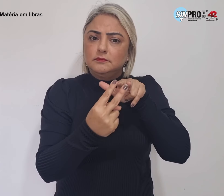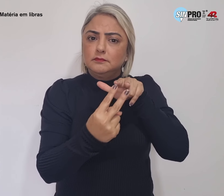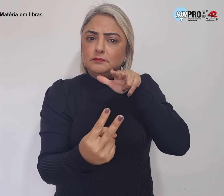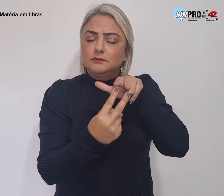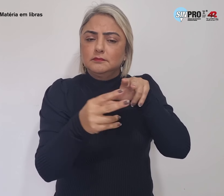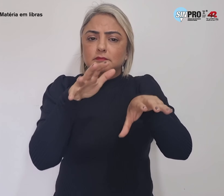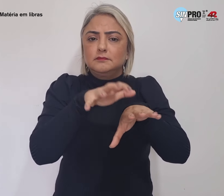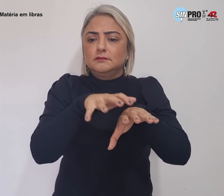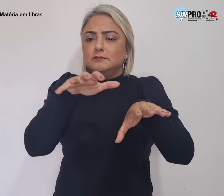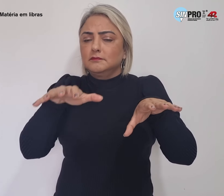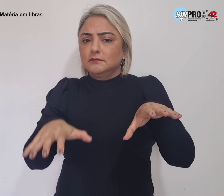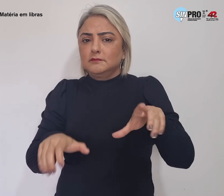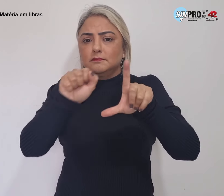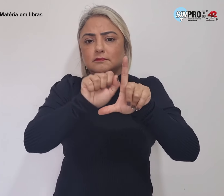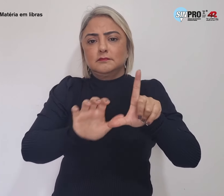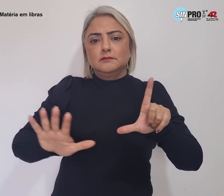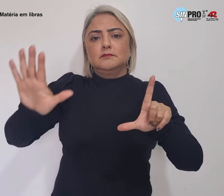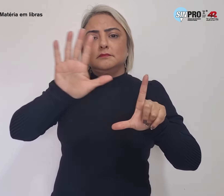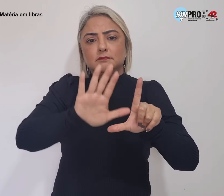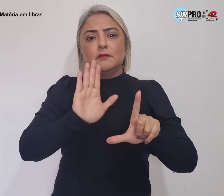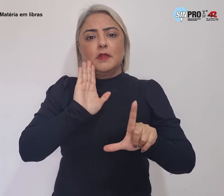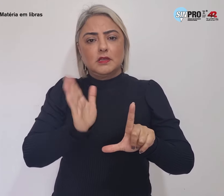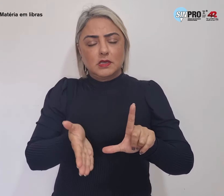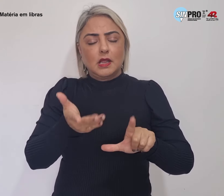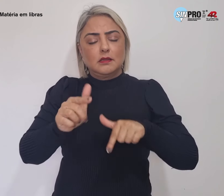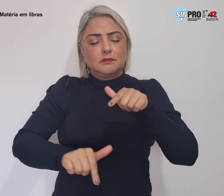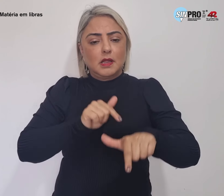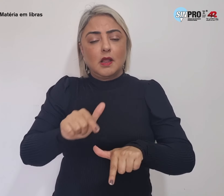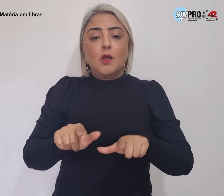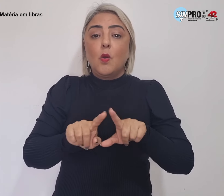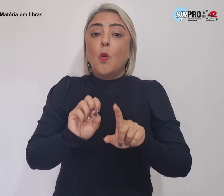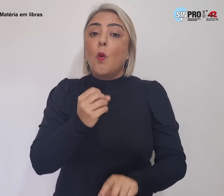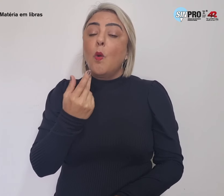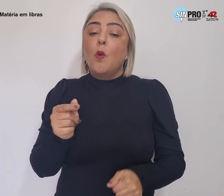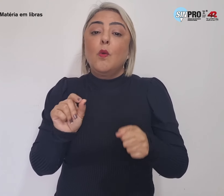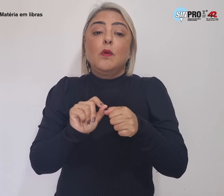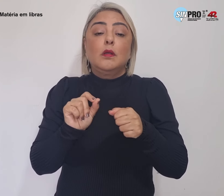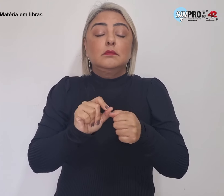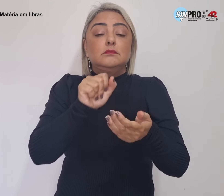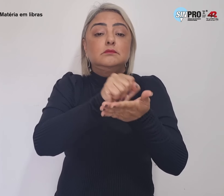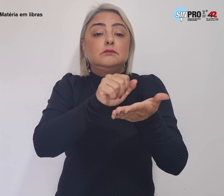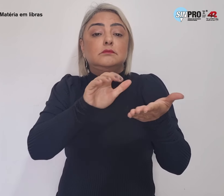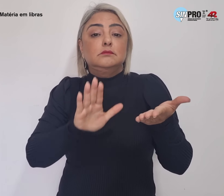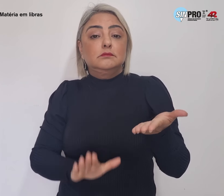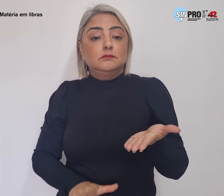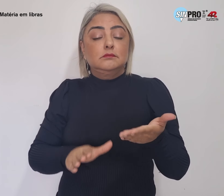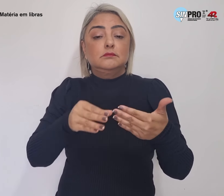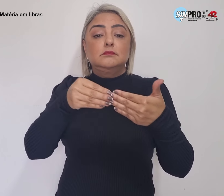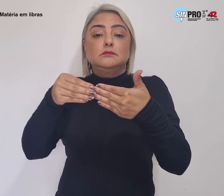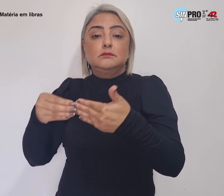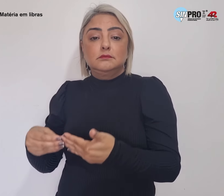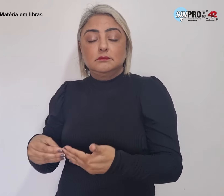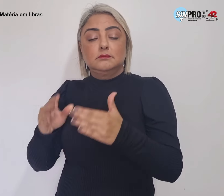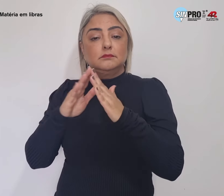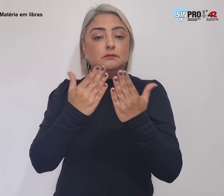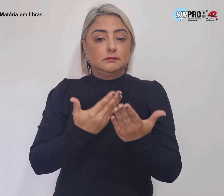adotada, ou com a realização de atividades encaminhadas pela escola. É importante que